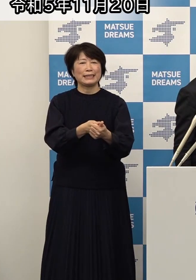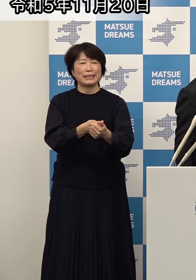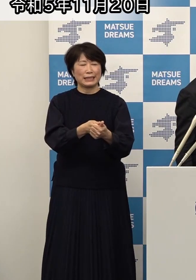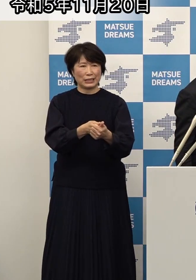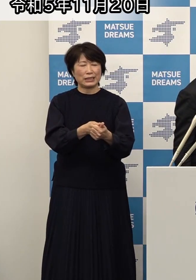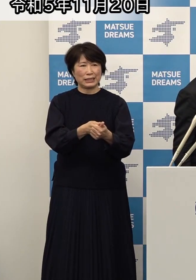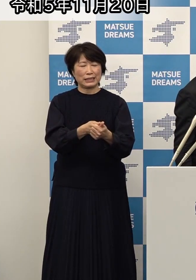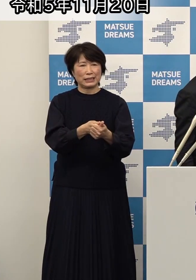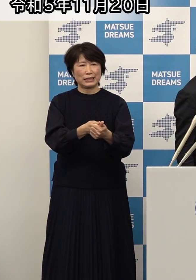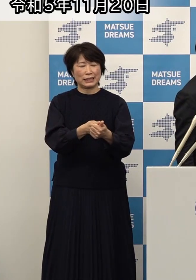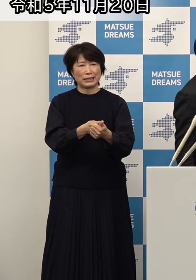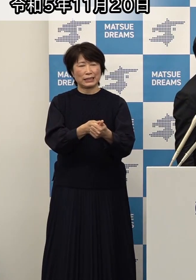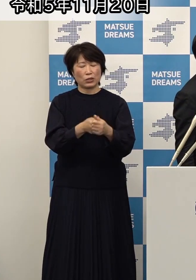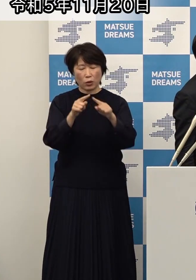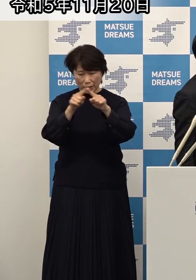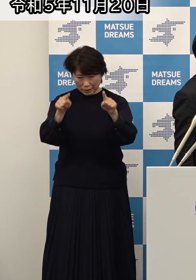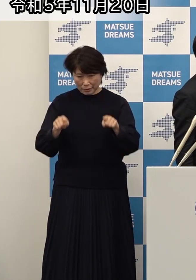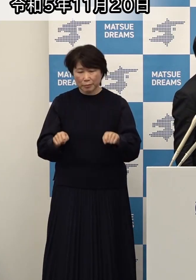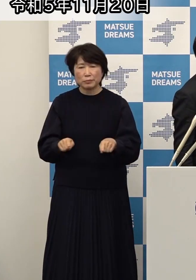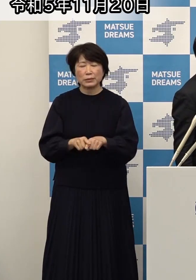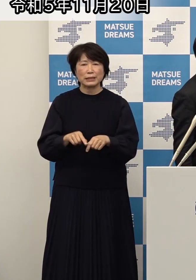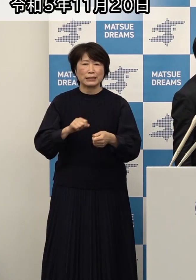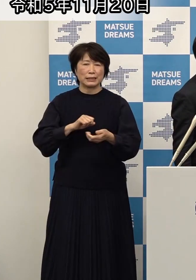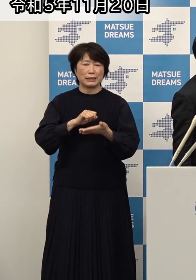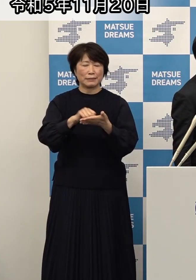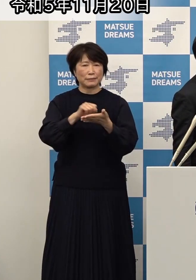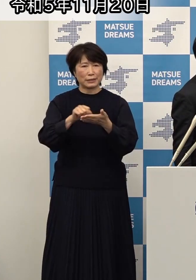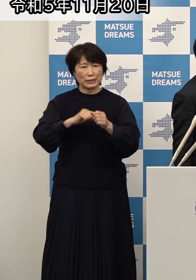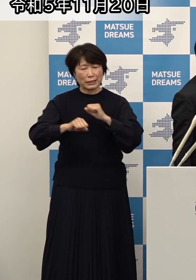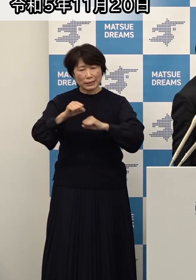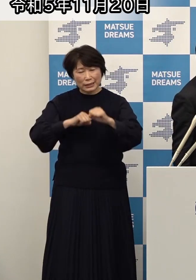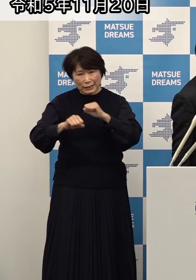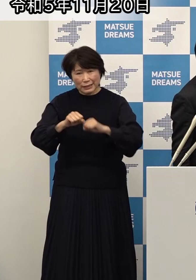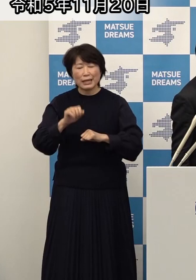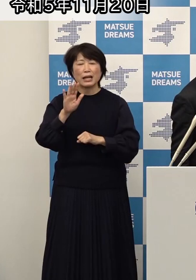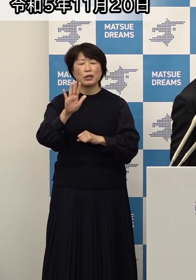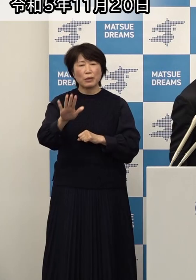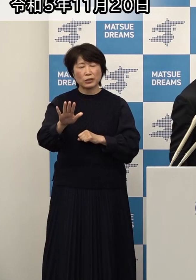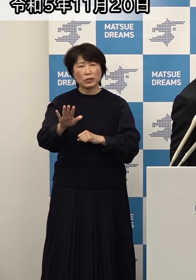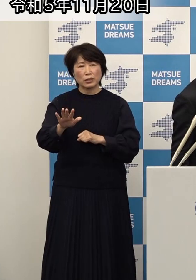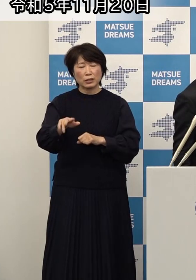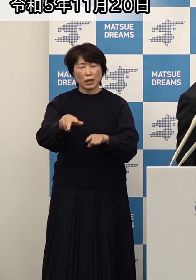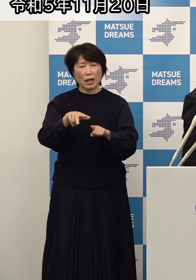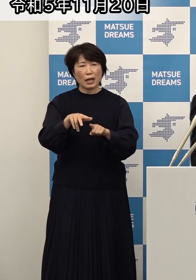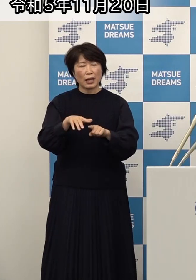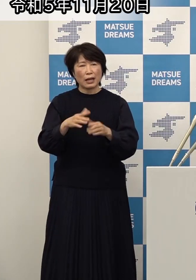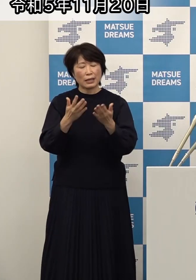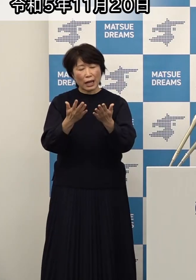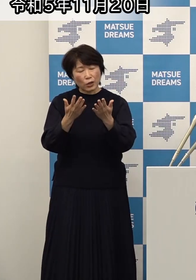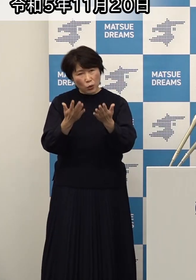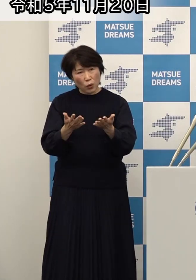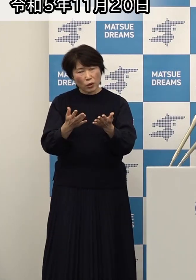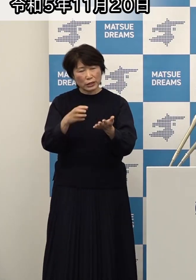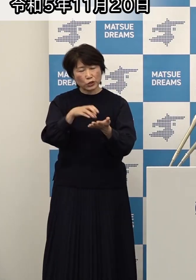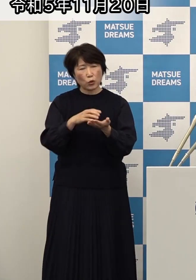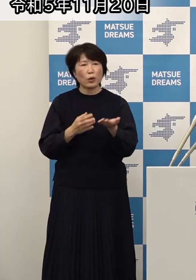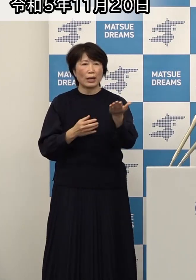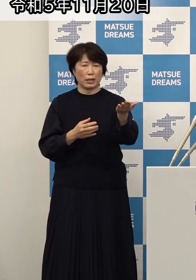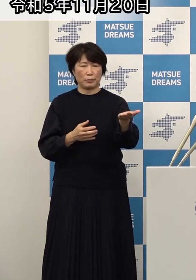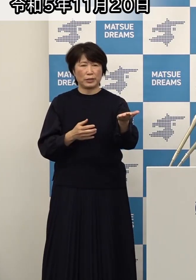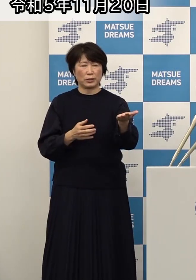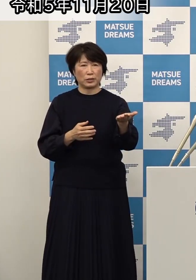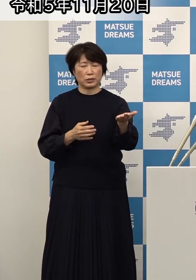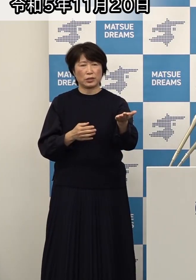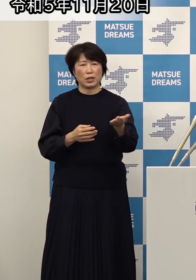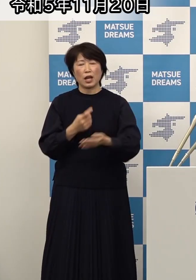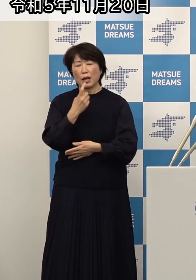シートがございます。その取り組みに係る優秀校を表彰させていただくというもの、またグリーンのカーテンフ